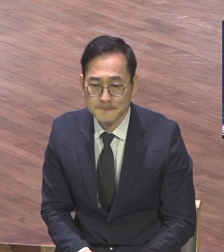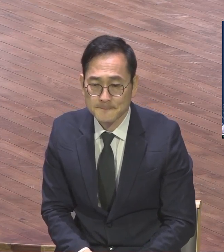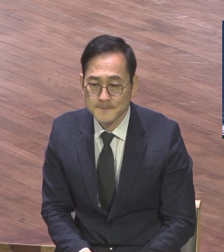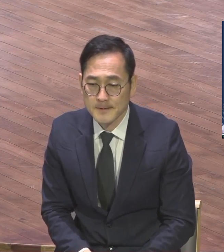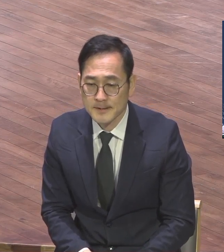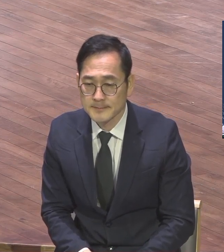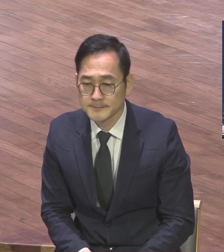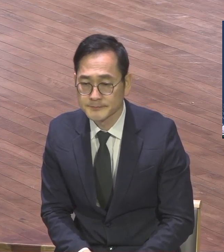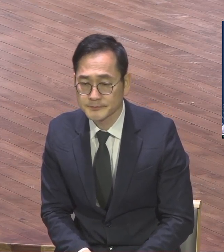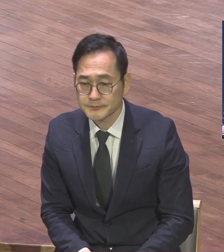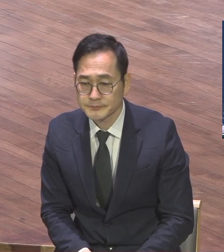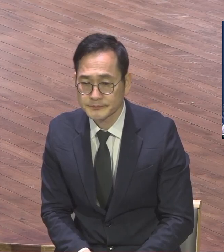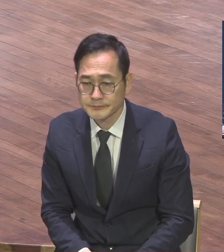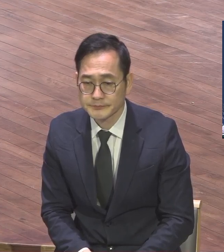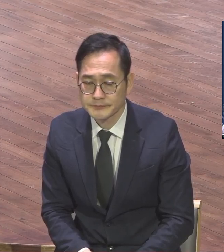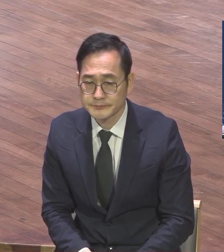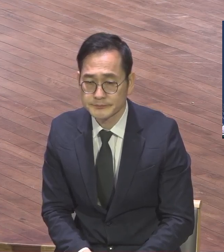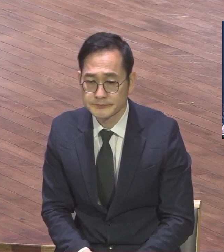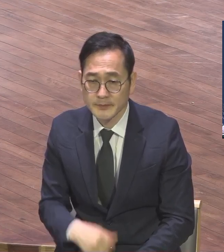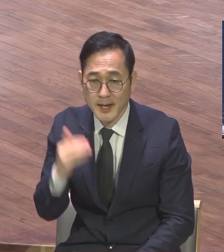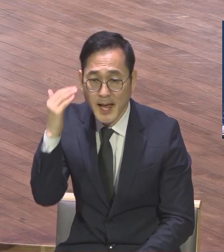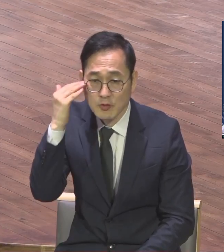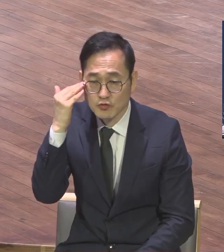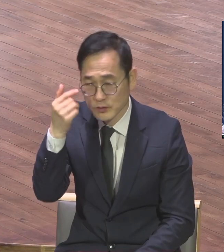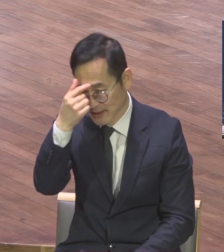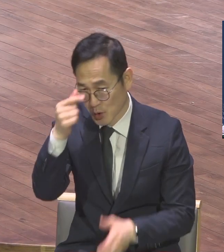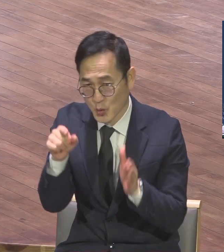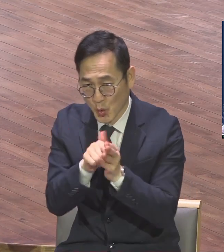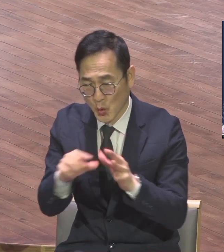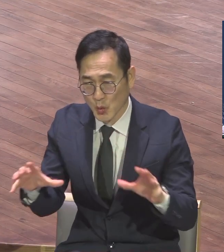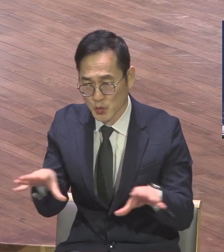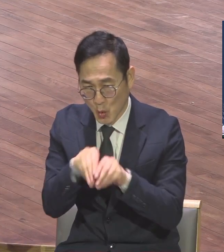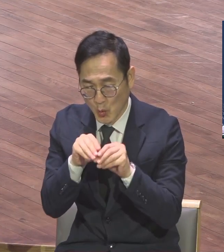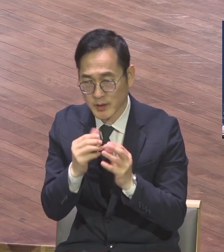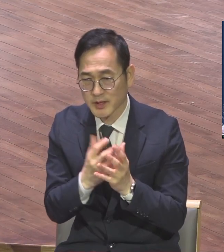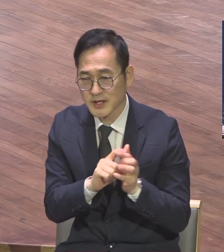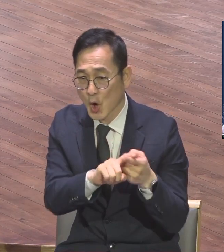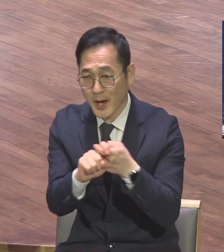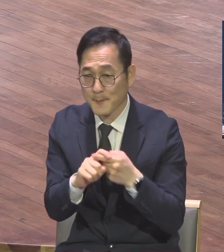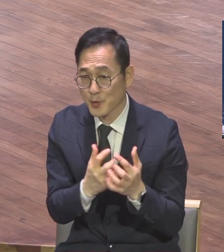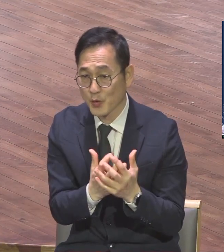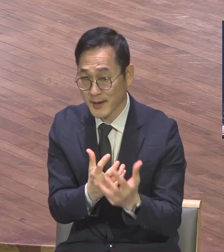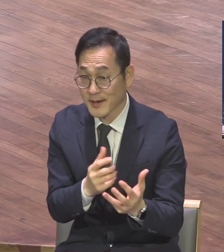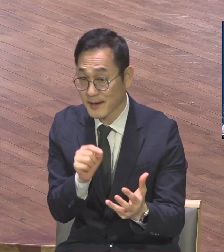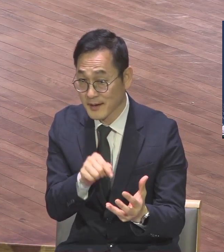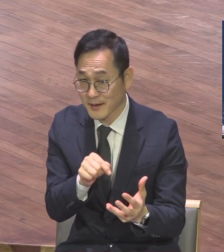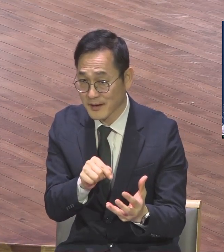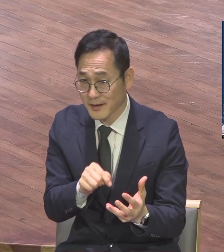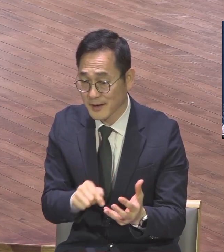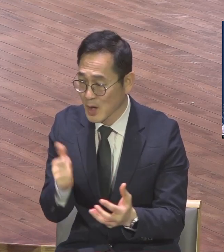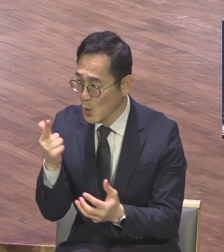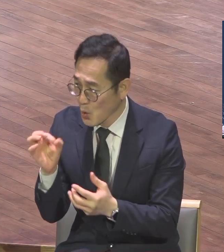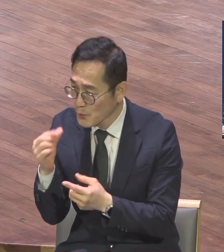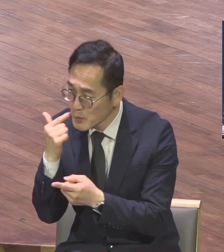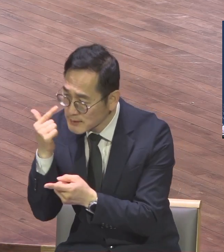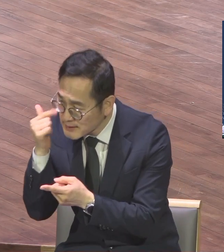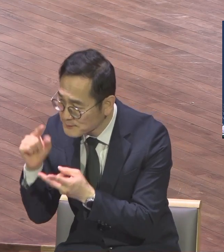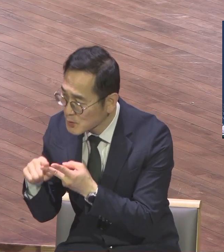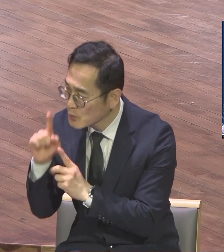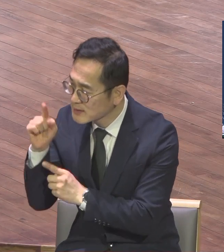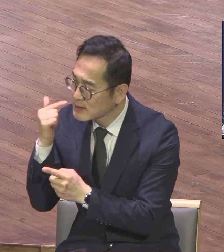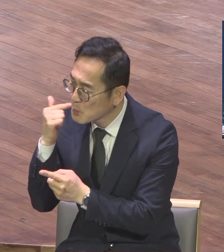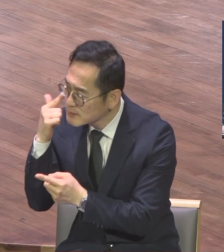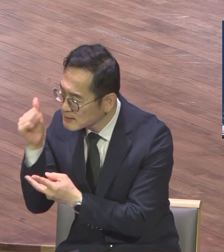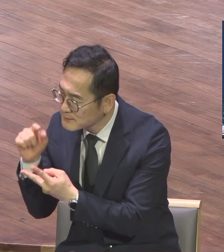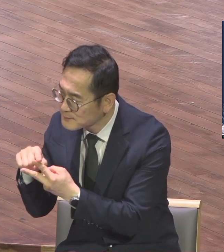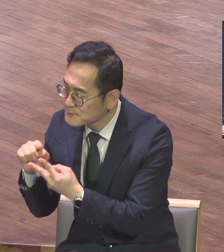그 후에 우리 한국기독교총연합회는 홍재철 목사님과 이영훈 목사님 대표회장